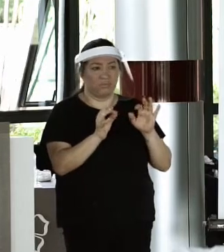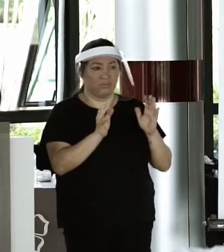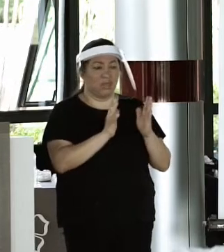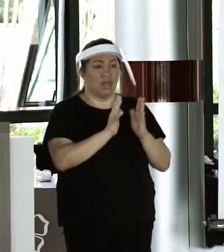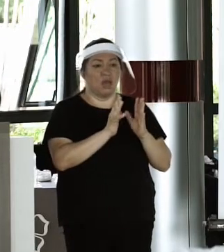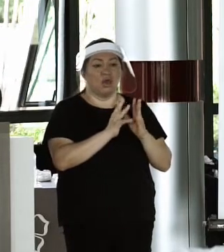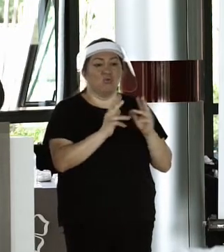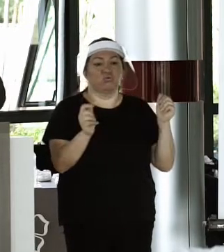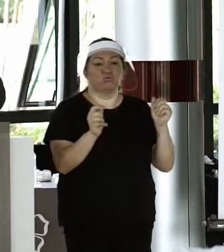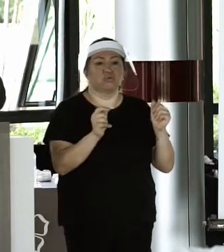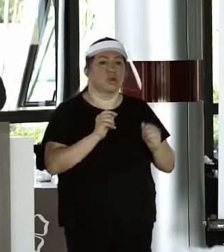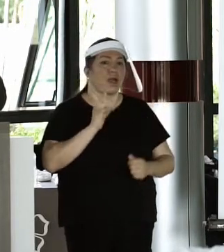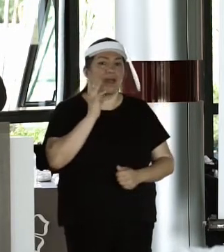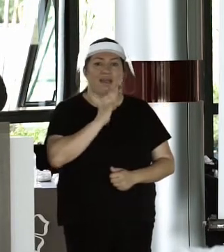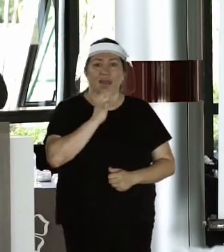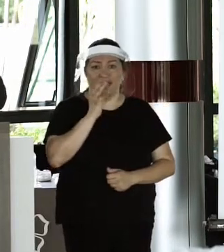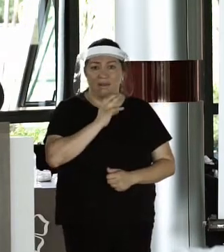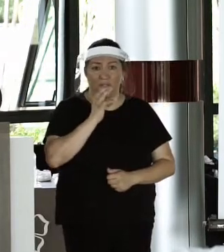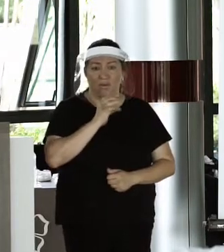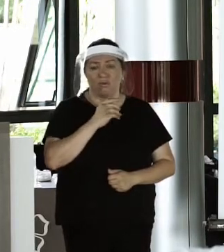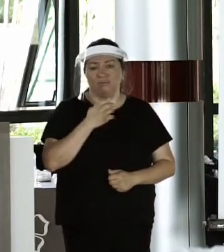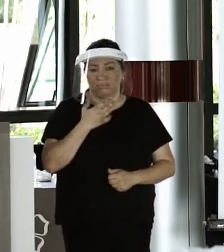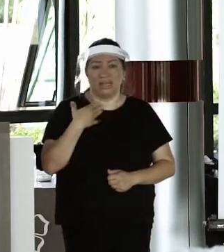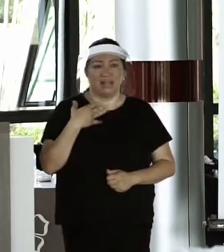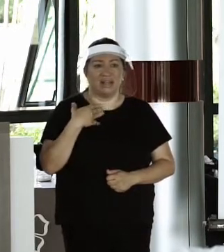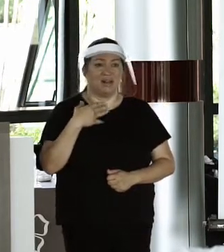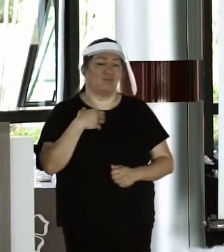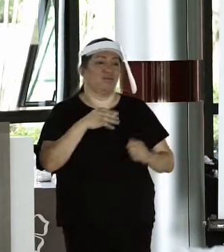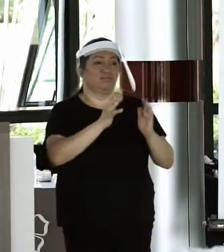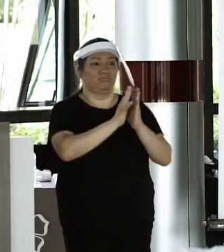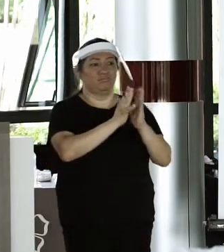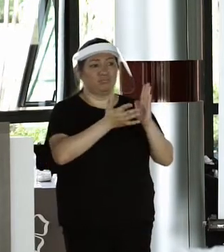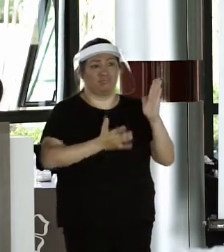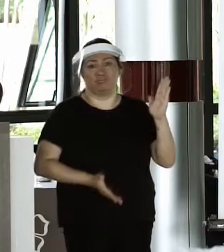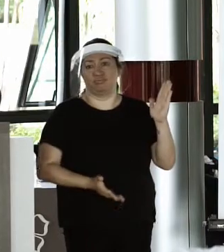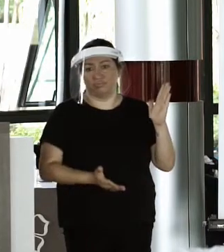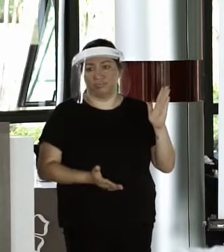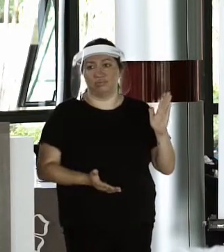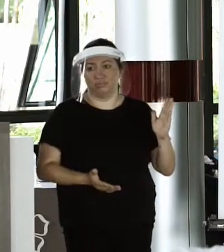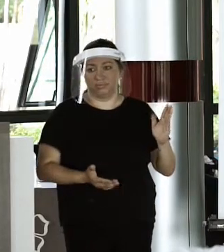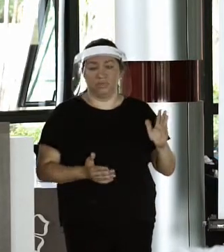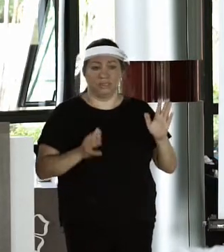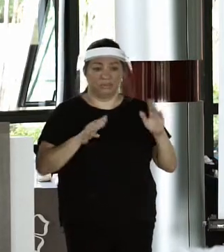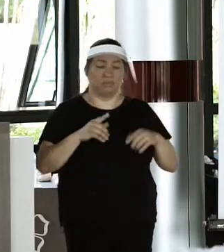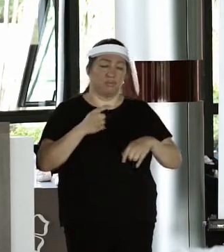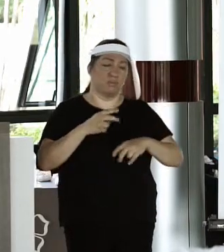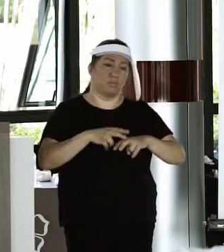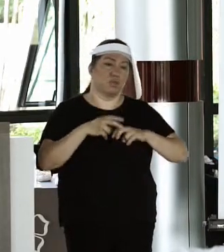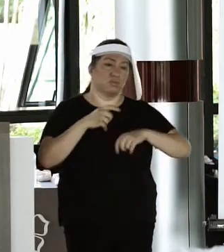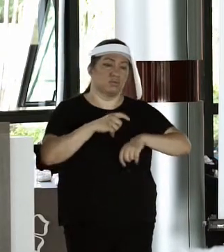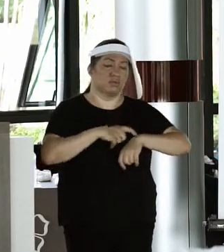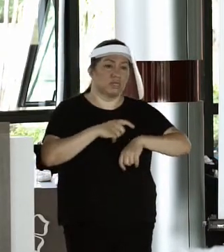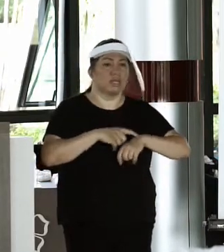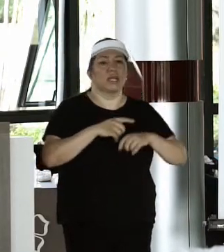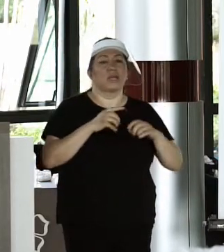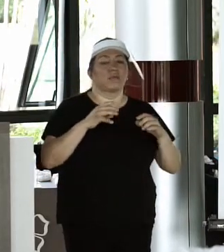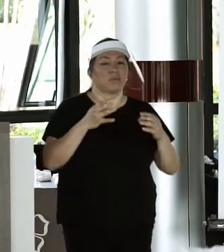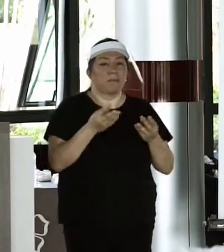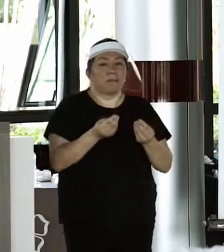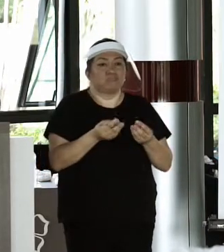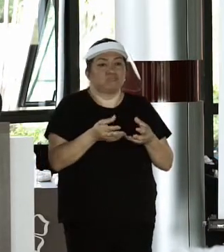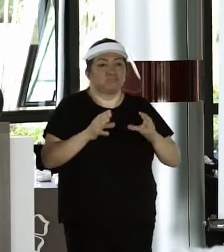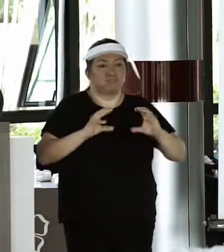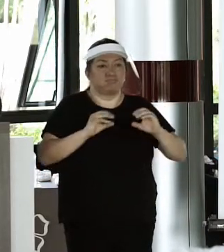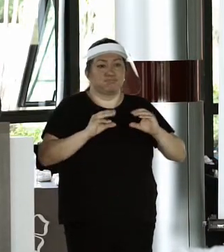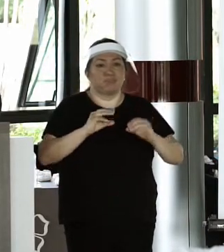o calor mais rapidamente do que o restante, onde você tem umas camadas ali. Até esse calor ser dissipado vai demorar mais. Então eu